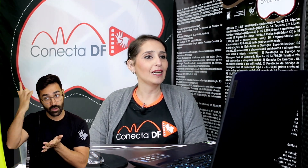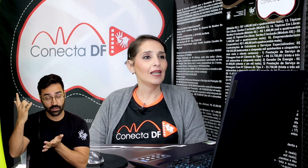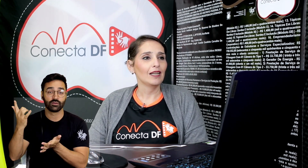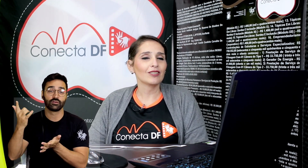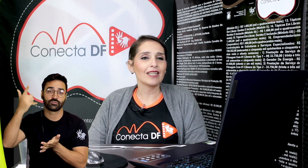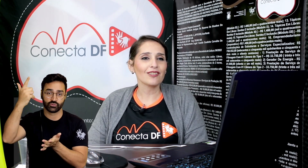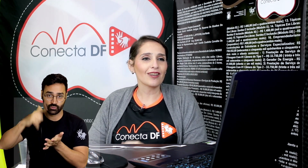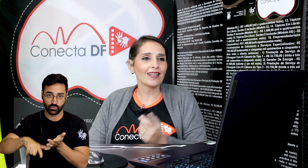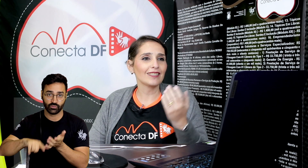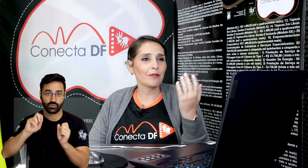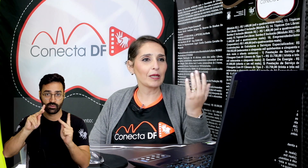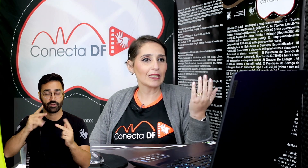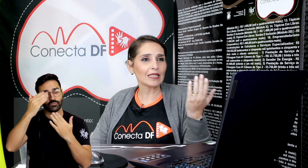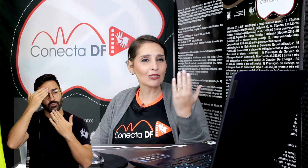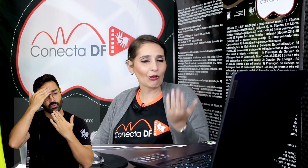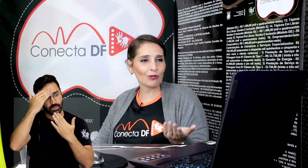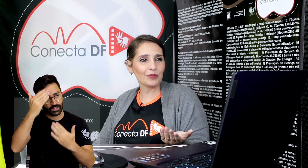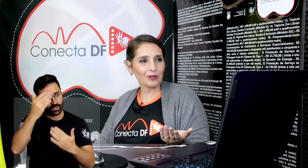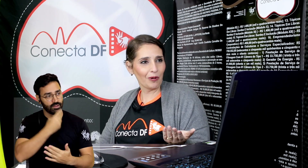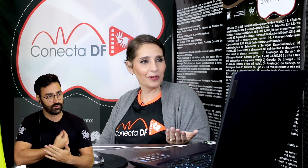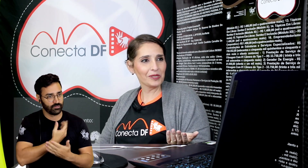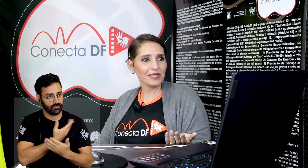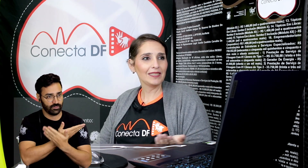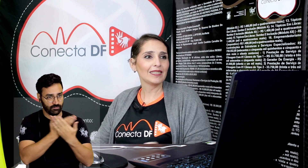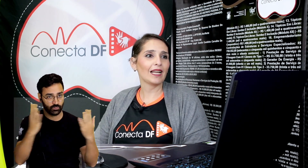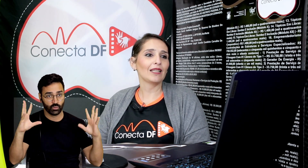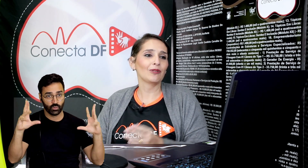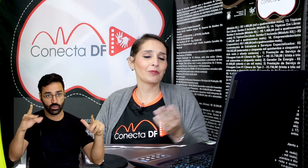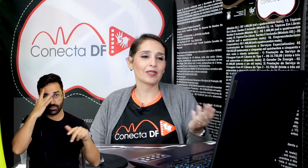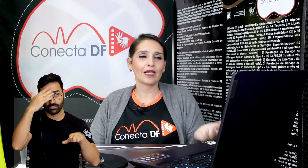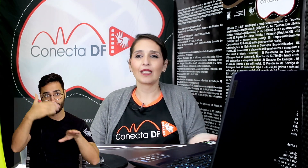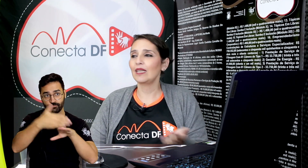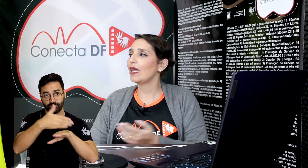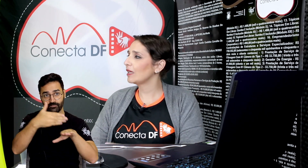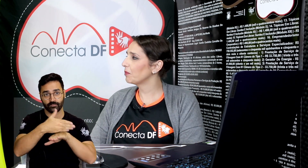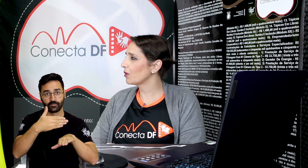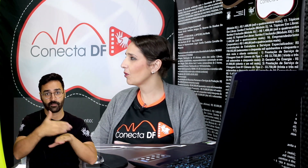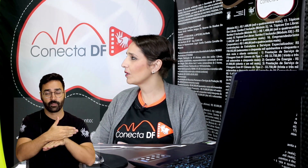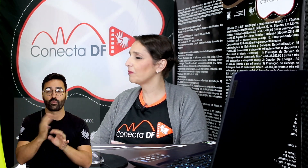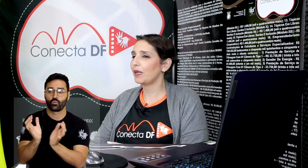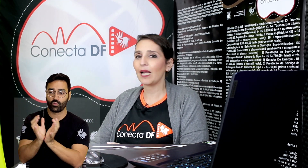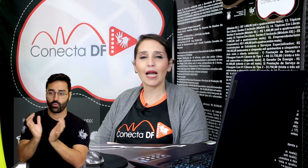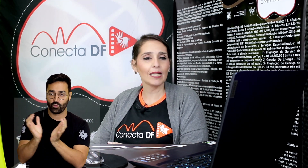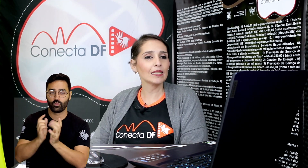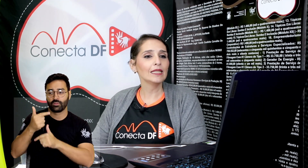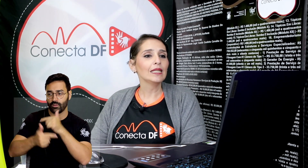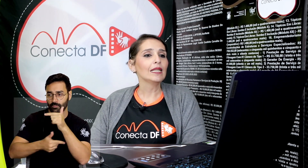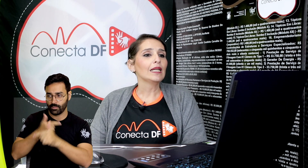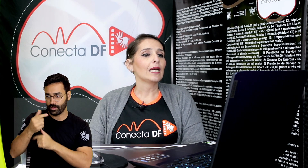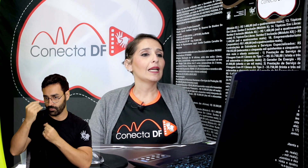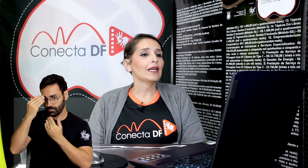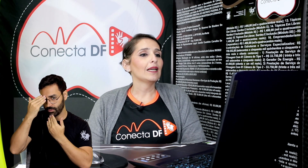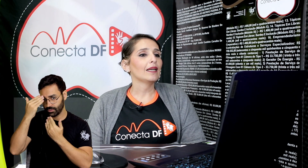volta. Gostaria de agradecer a presença de todo mundo hoje, tá? Todo mundo que está aqui, equipe toda, obrigada.